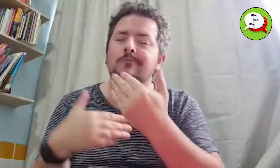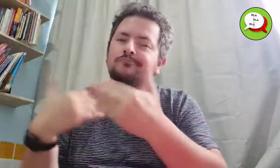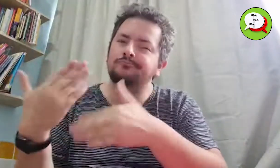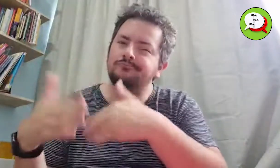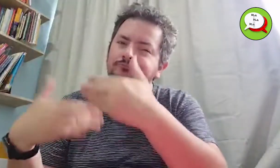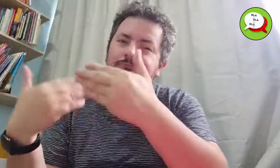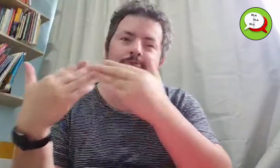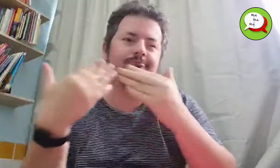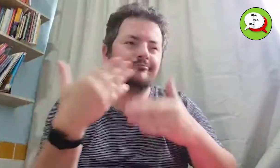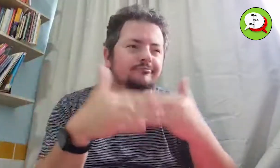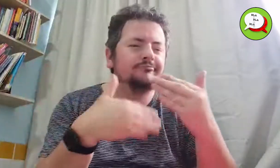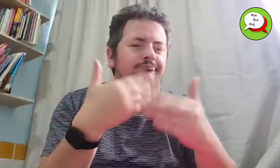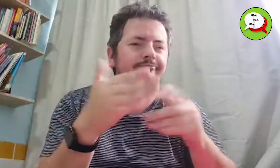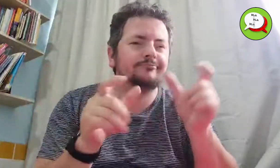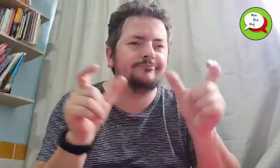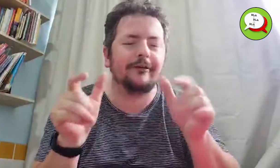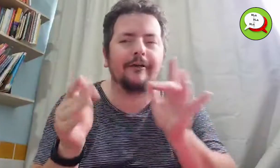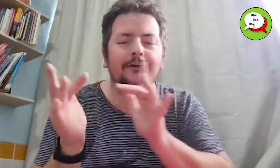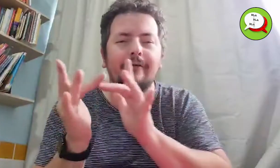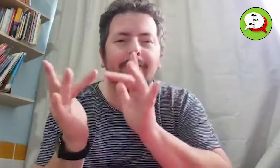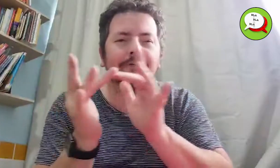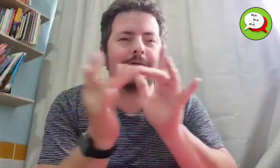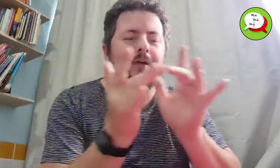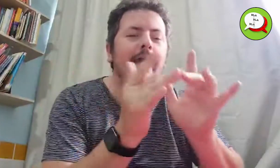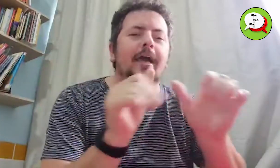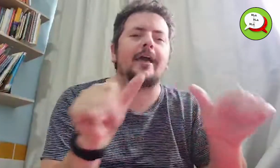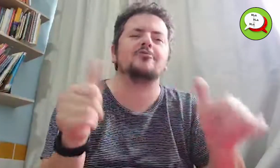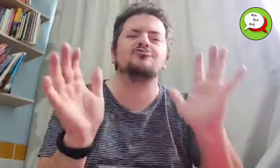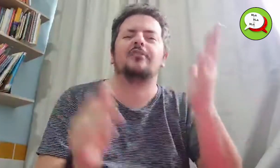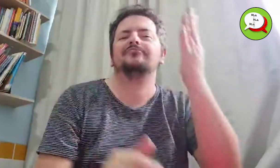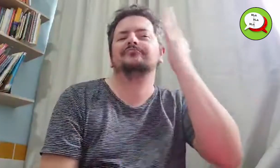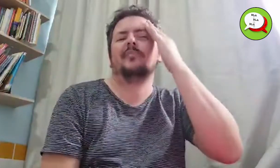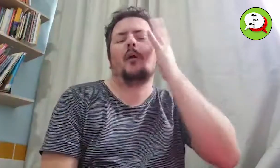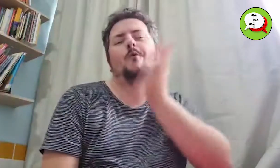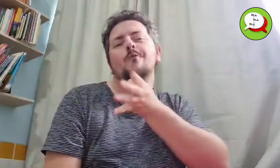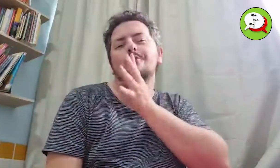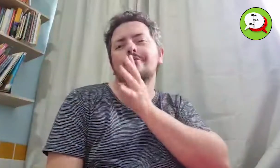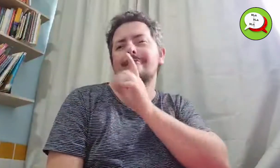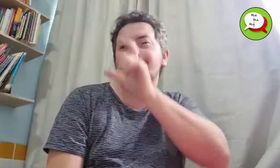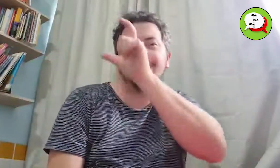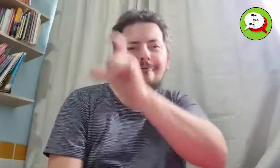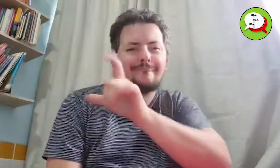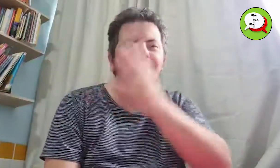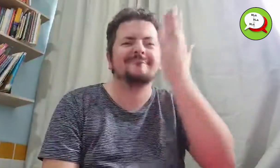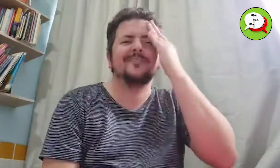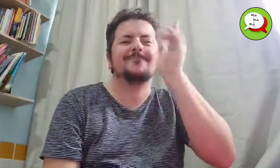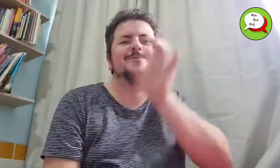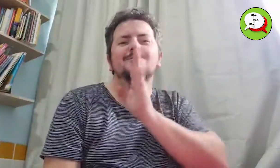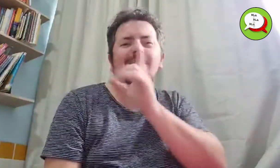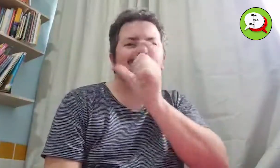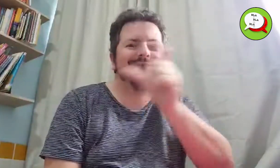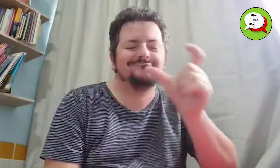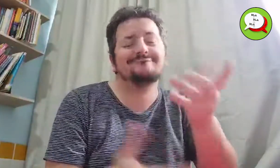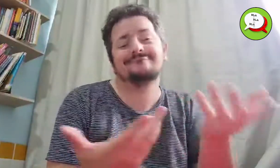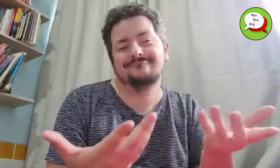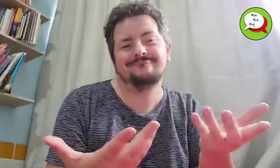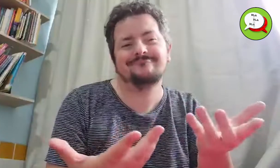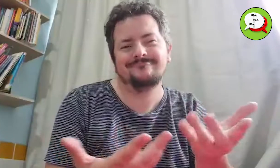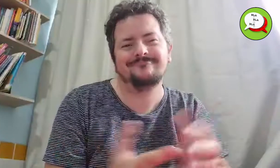Então, esses são os primeiros contatos com os alunos. Isso, se você já consegue isso, aí você já vai conseguir